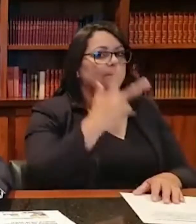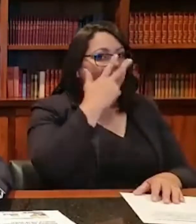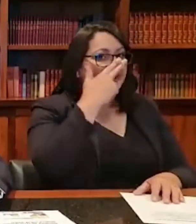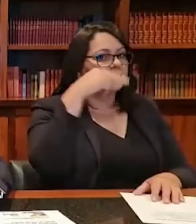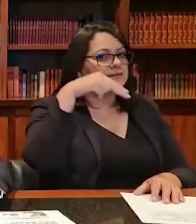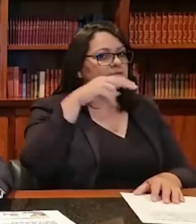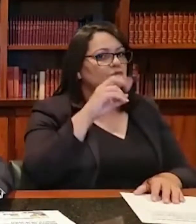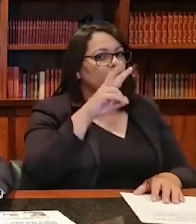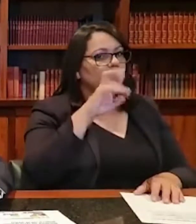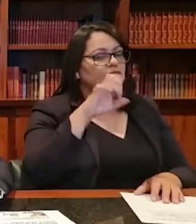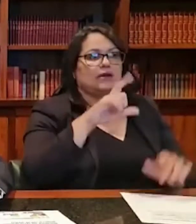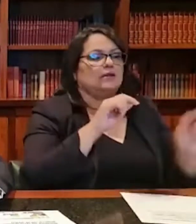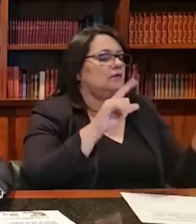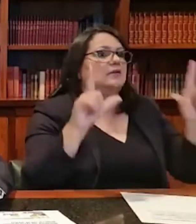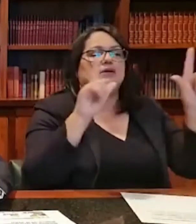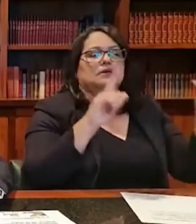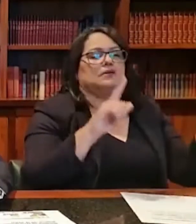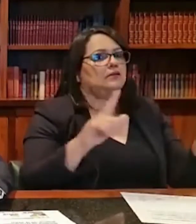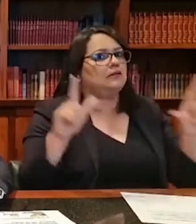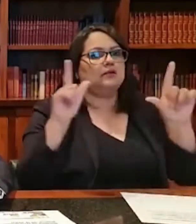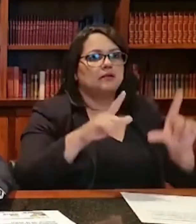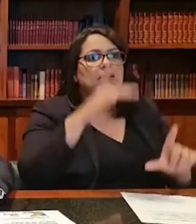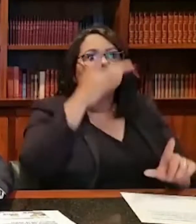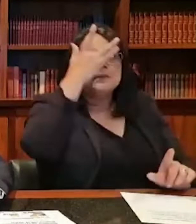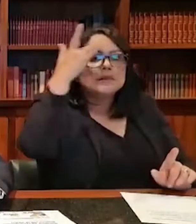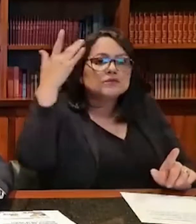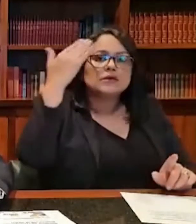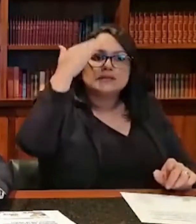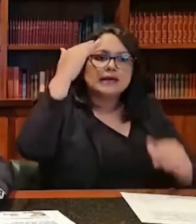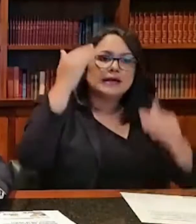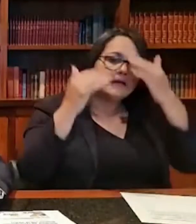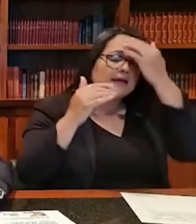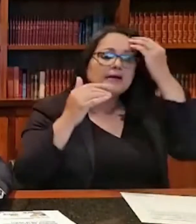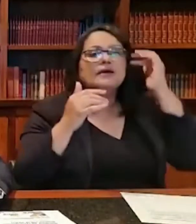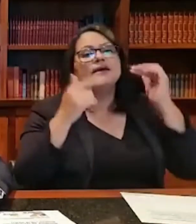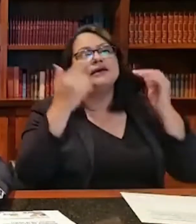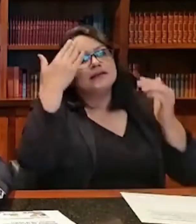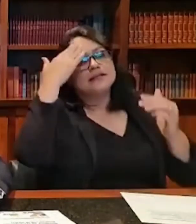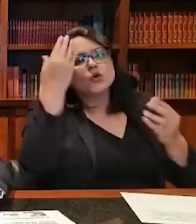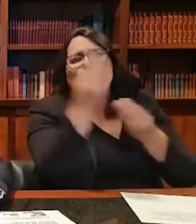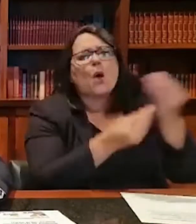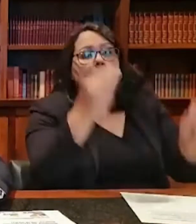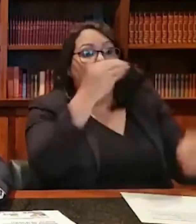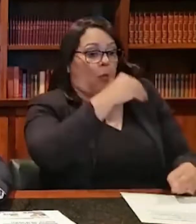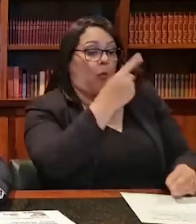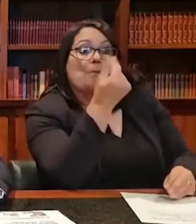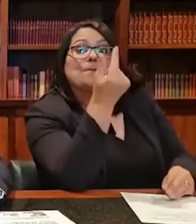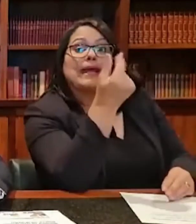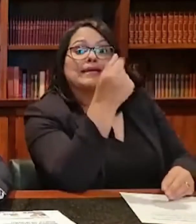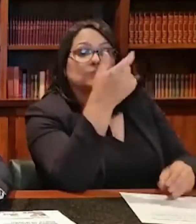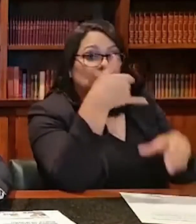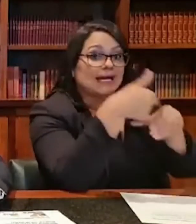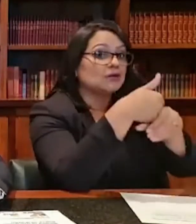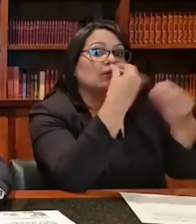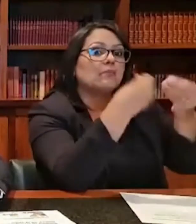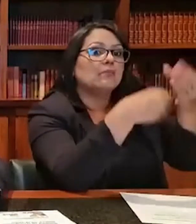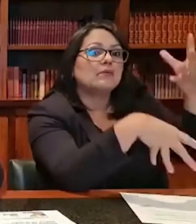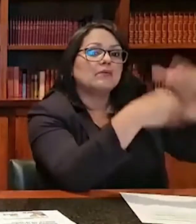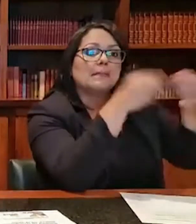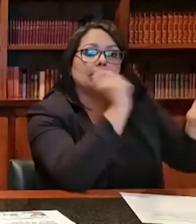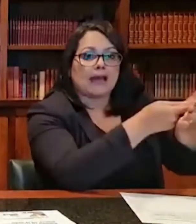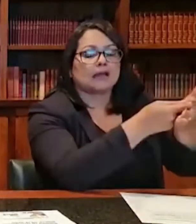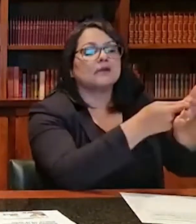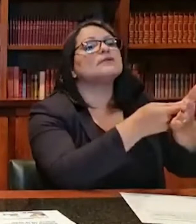Cada vez mais estão se conscientizando do que, qual é a composição do preço da gasolina no final que você paga, está pagando caro,